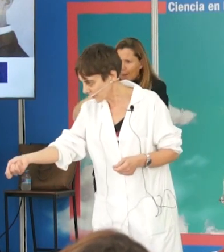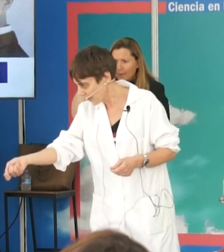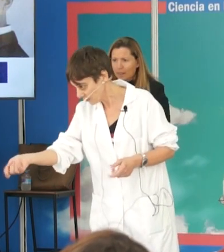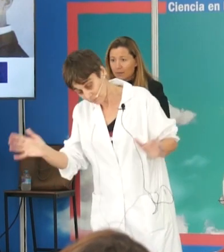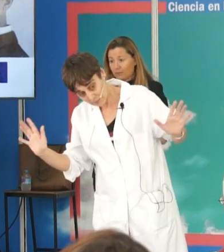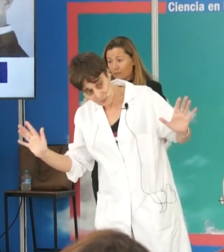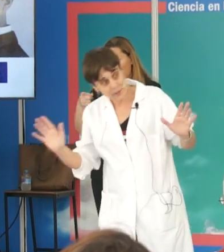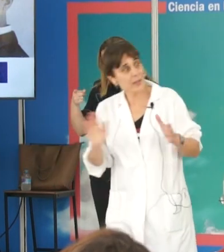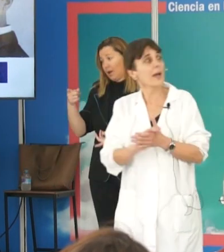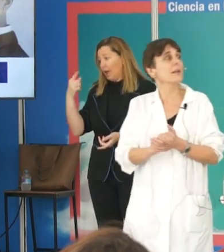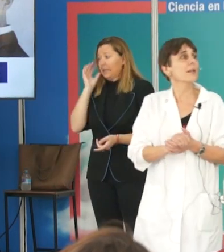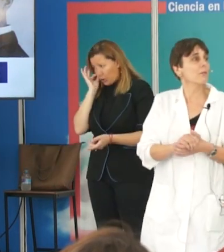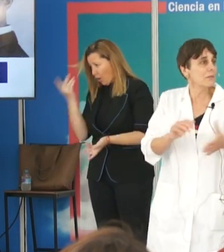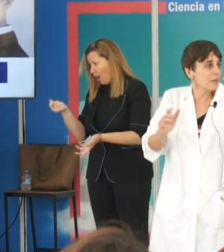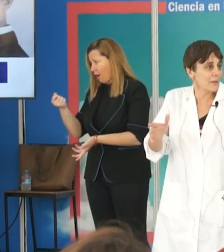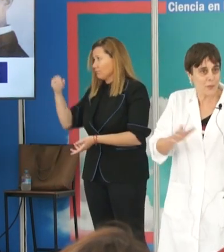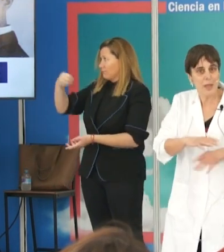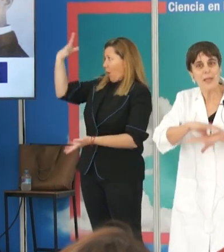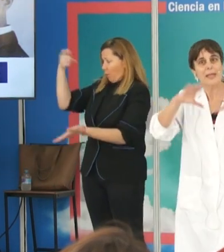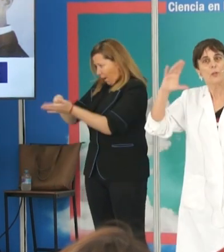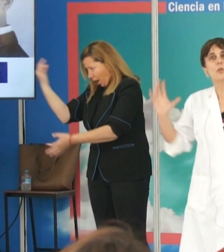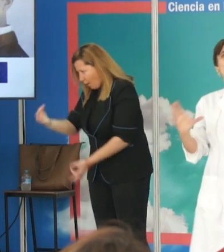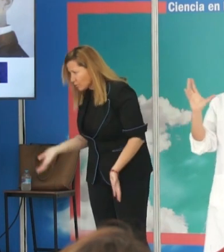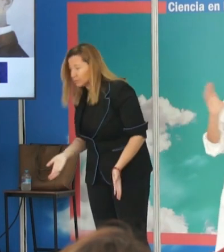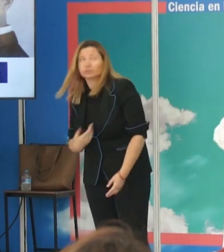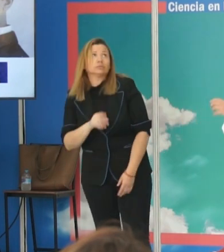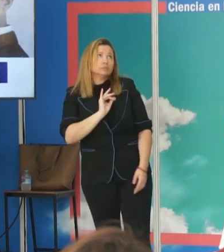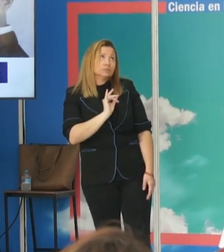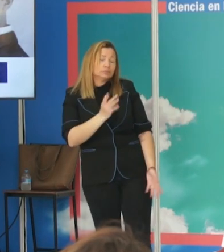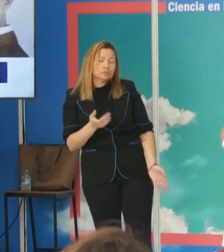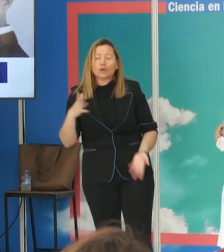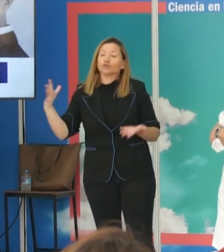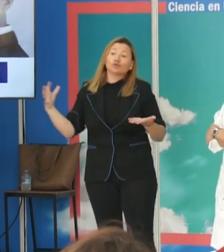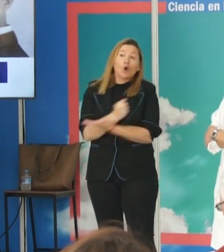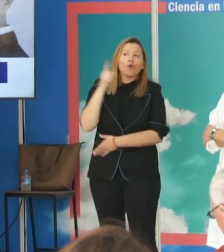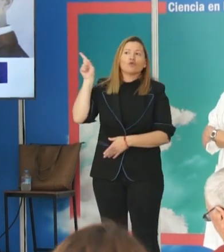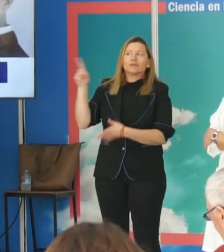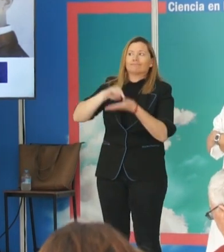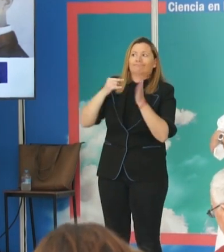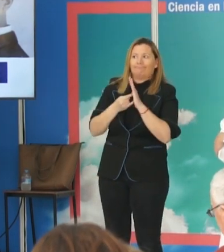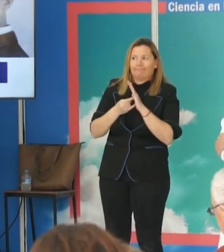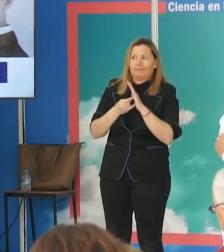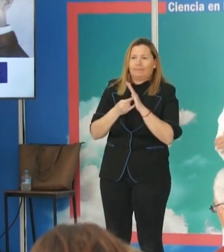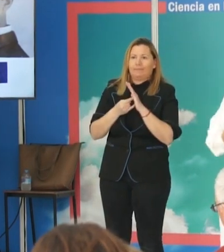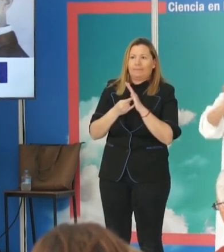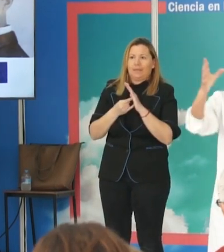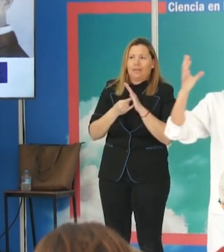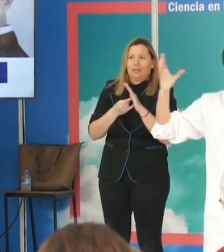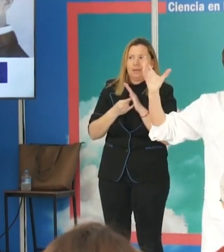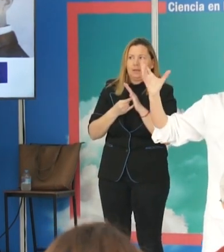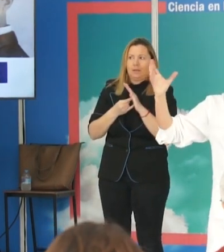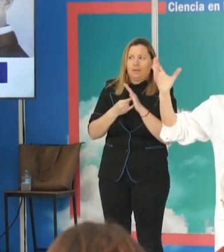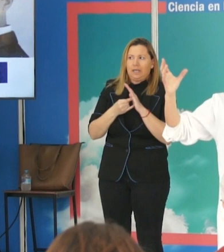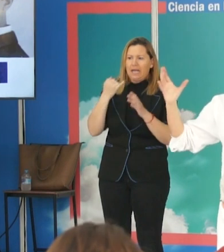luz usted tiene que pagar. Hay que tener un... Entonces, era todo ese sistema. Bien, pues... ¿Y de dónde